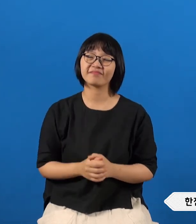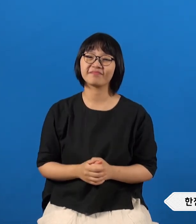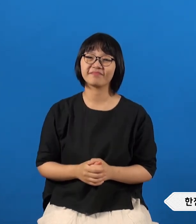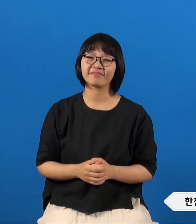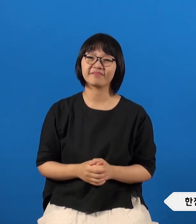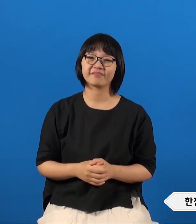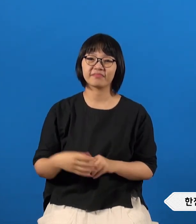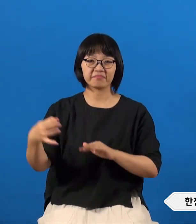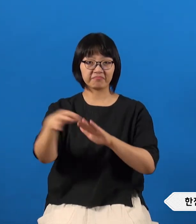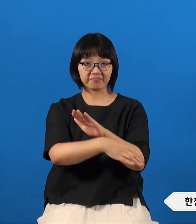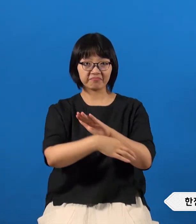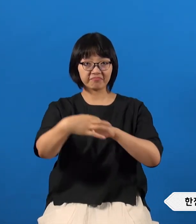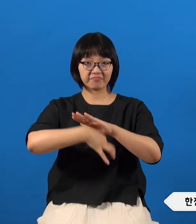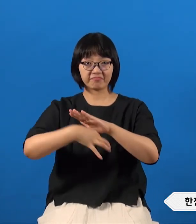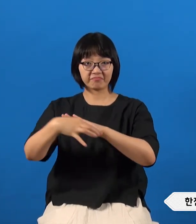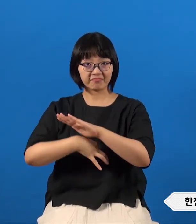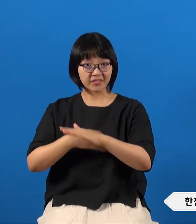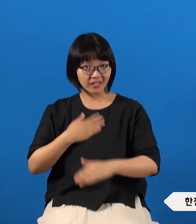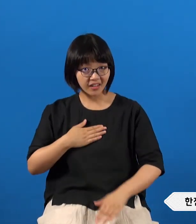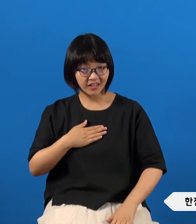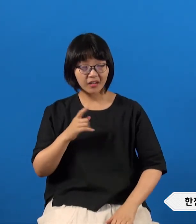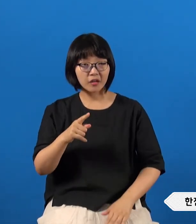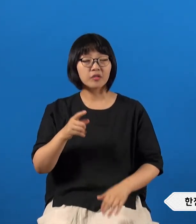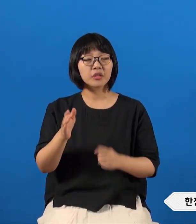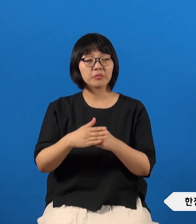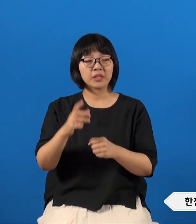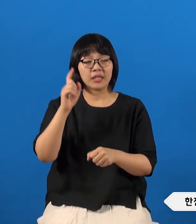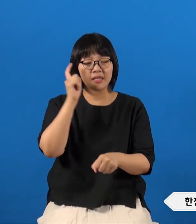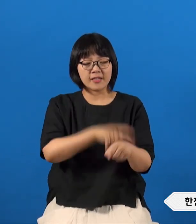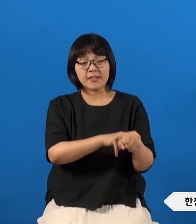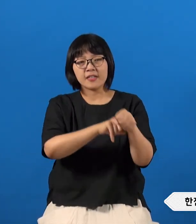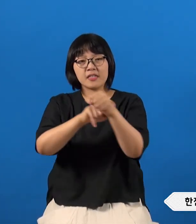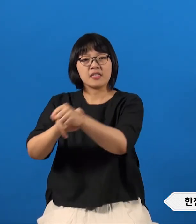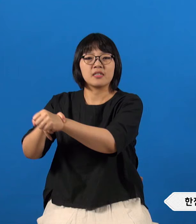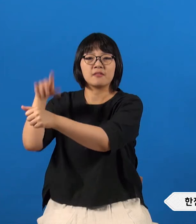옷 로비 사건 기억하시는지요? 그걸로 구속이 됐어요.